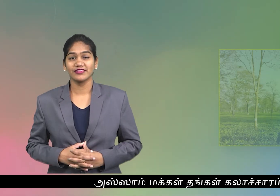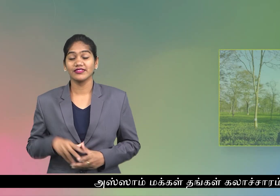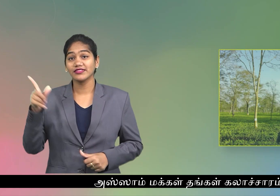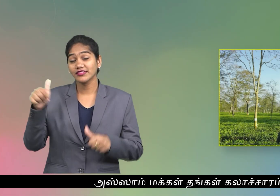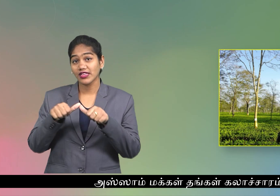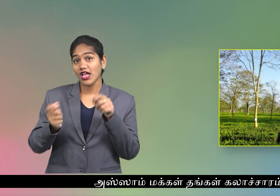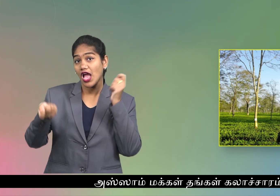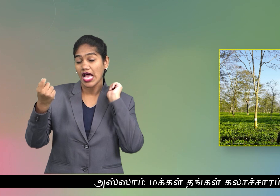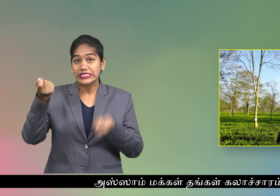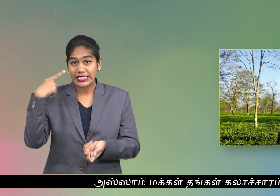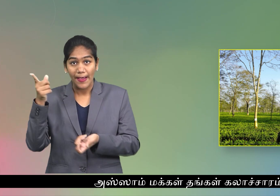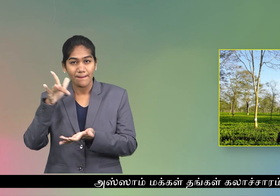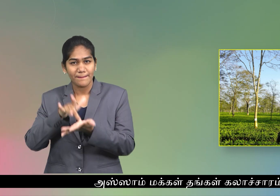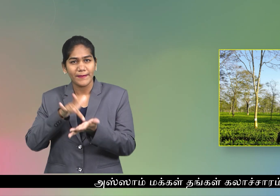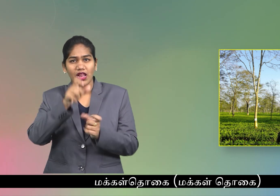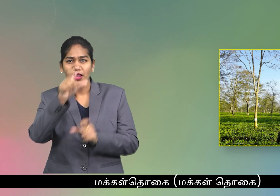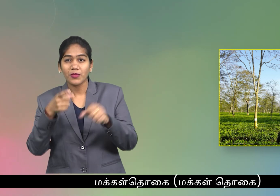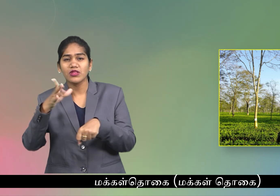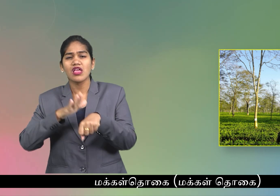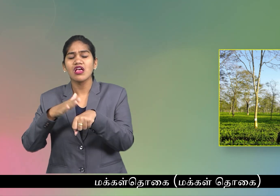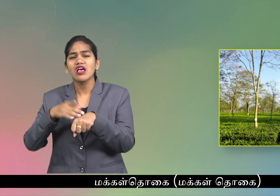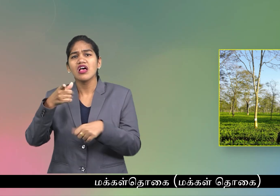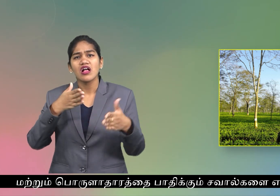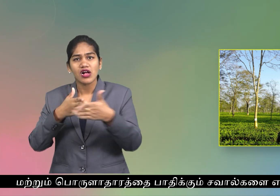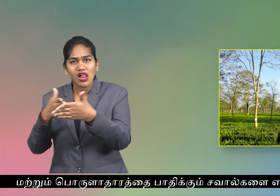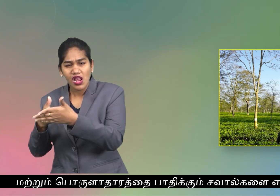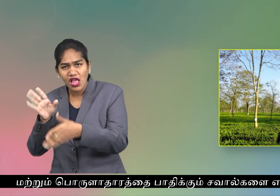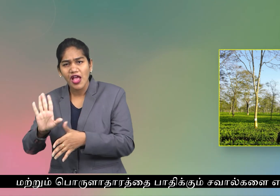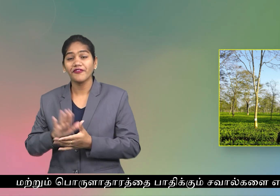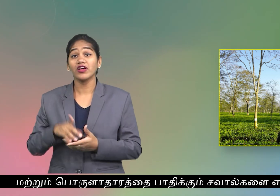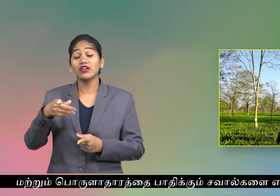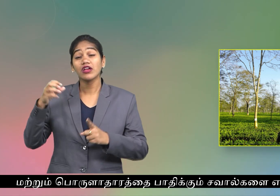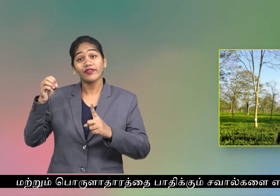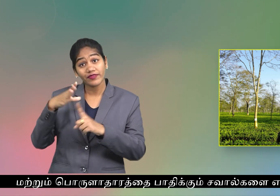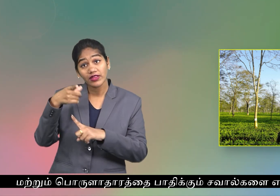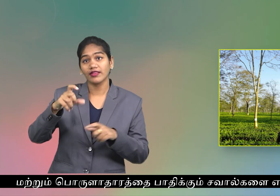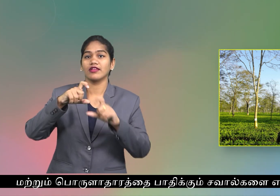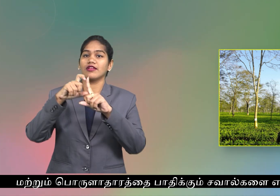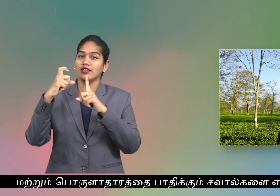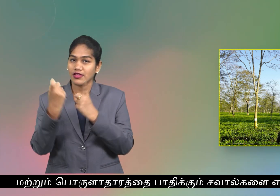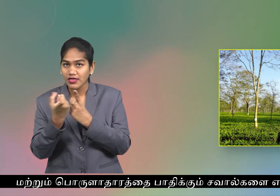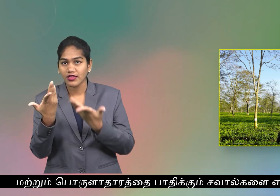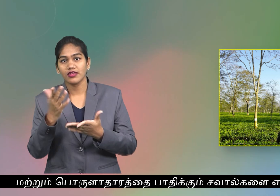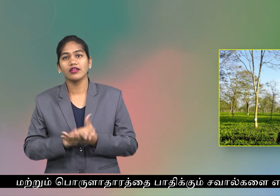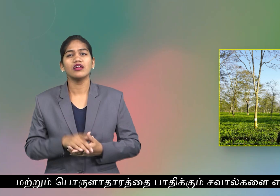அசாம் மக்கள் தங்கள் கலாச்சாரம், மக்கள் தொகை மற்றும் பொருளாதாரத்தை பாதிக்கும் சவால்களை